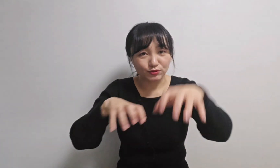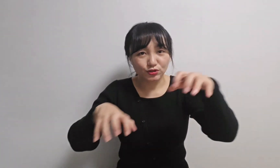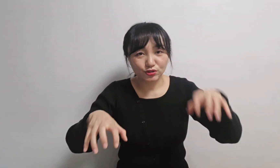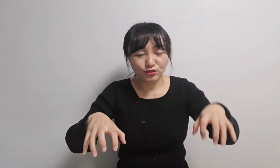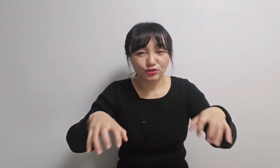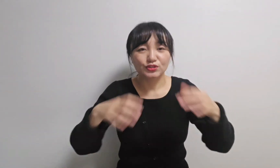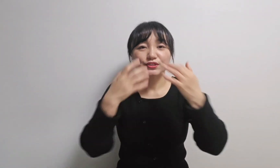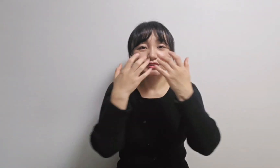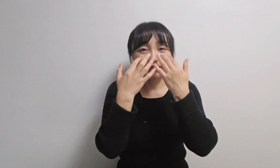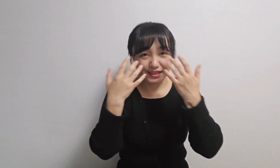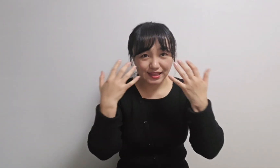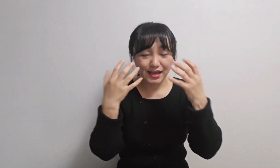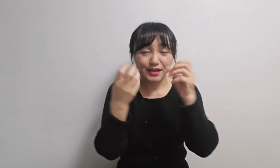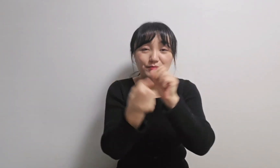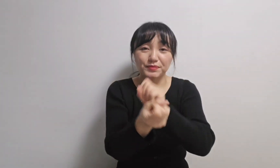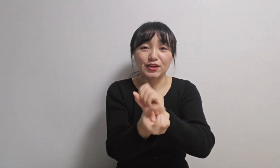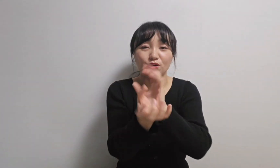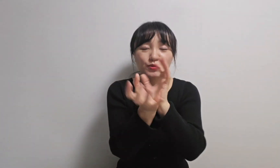아무 데나 피어도.